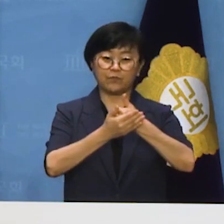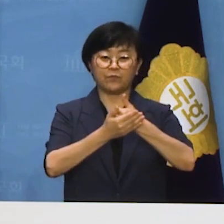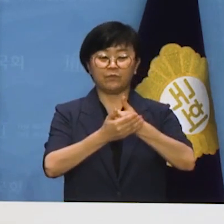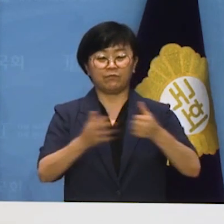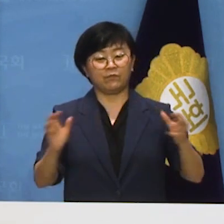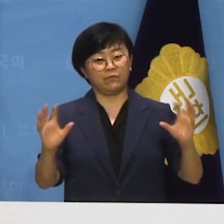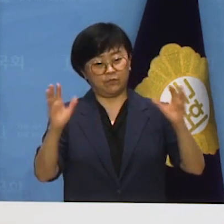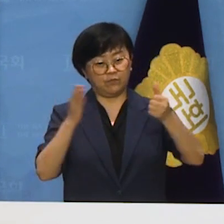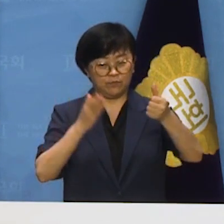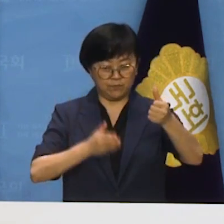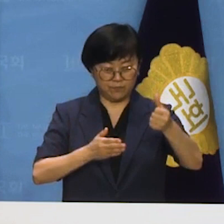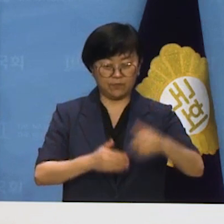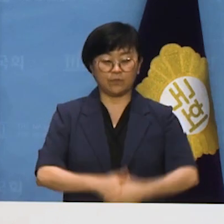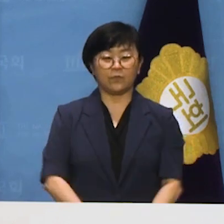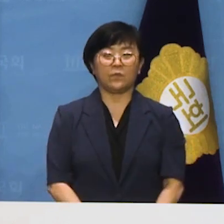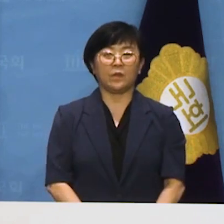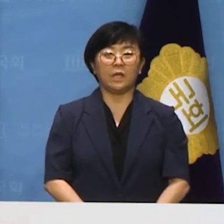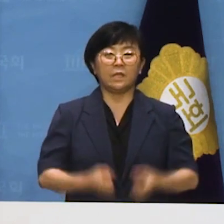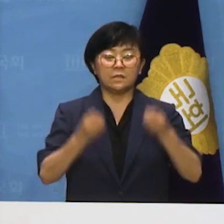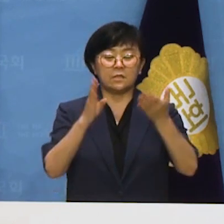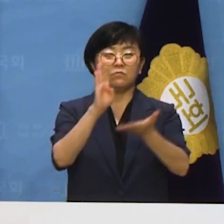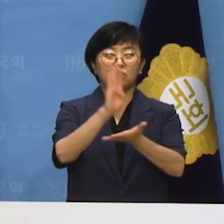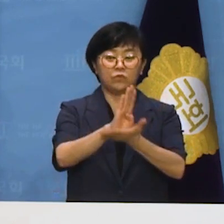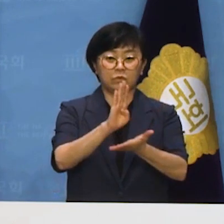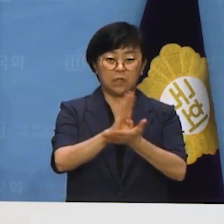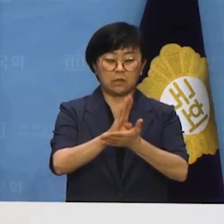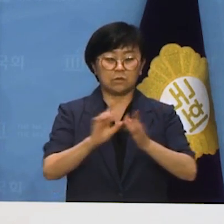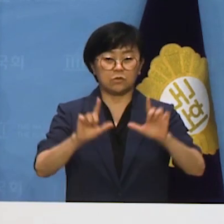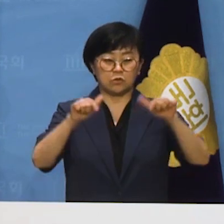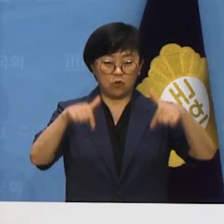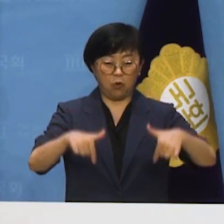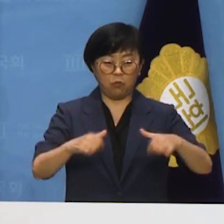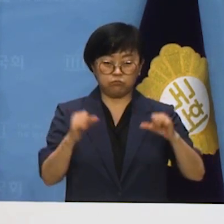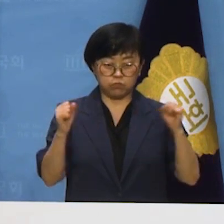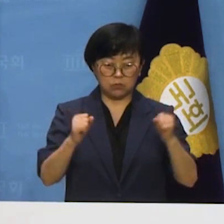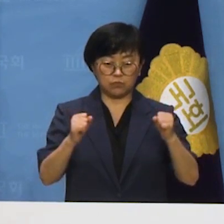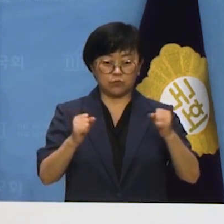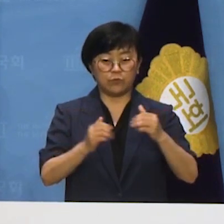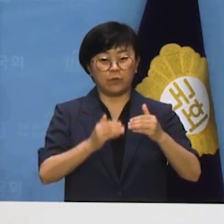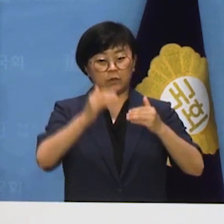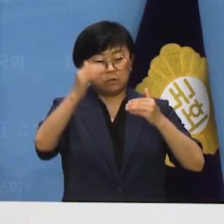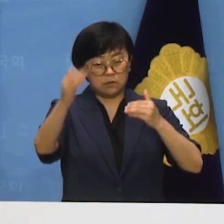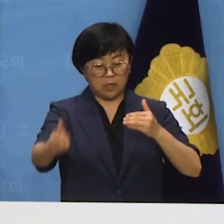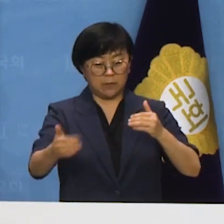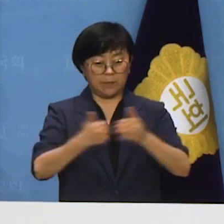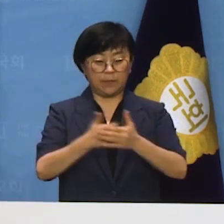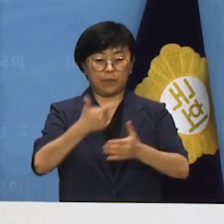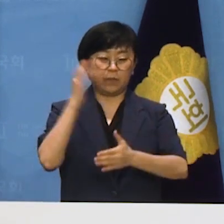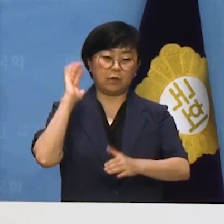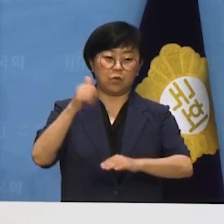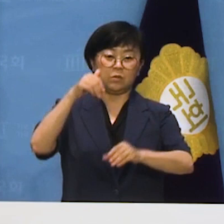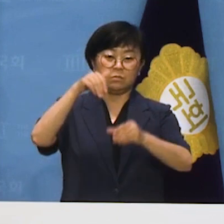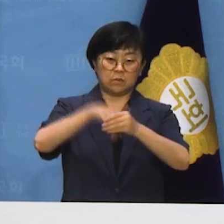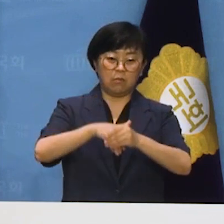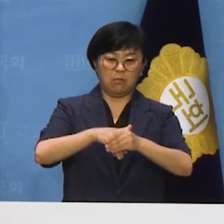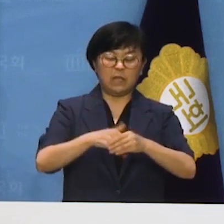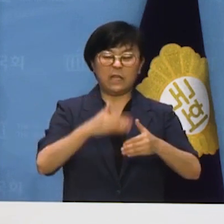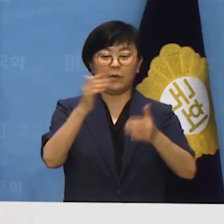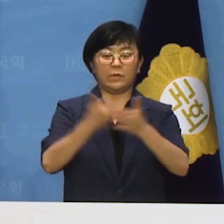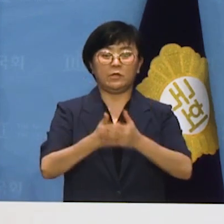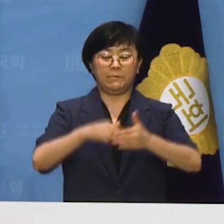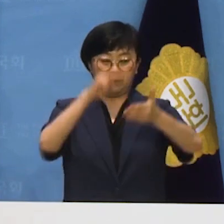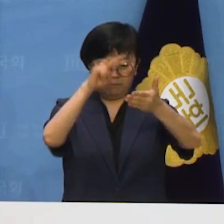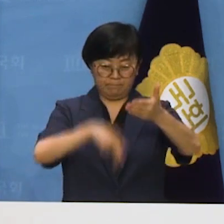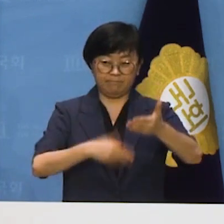부탁드리면서 신분당선 서북부 연장 대선 공약 이행 촉구 합동 기자회견문을